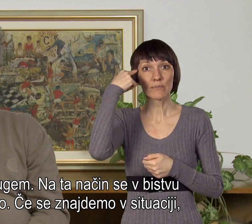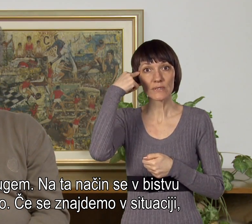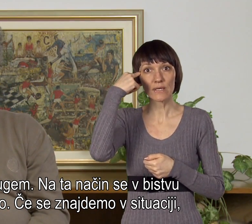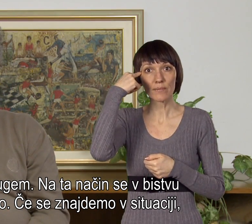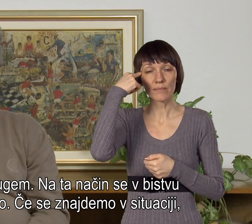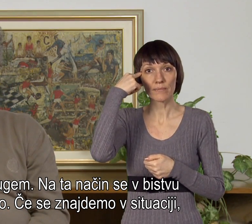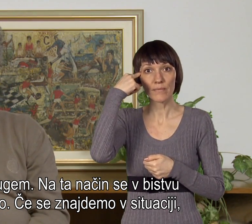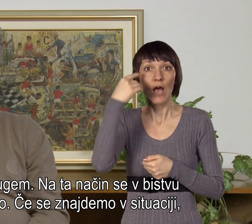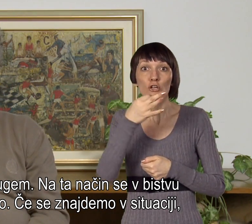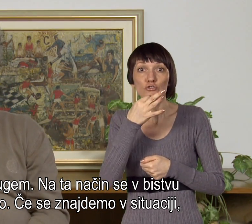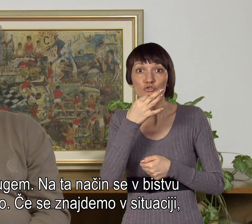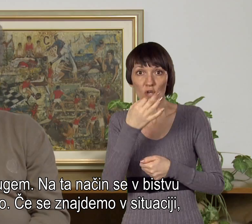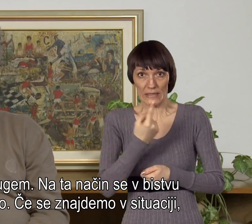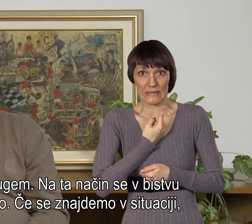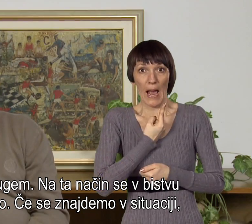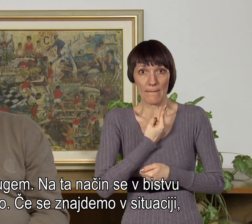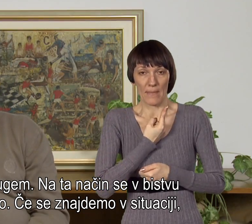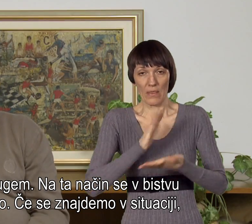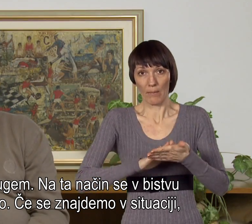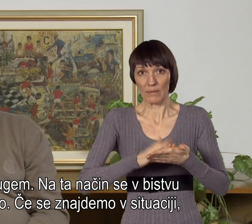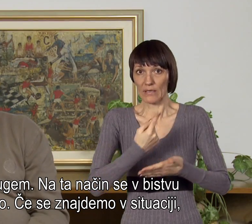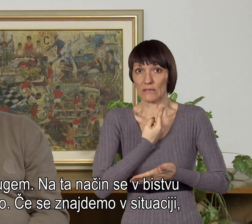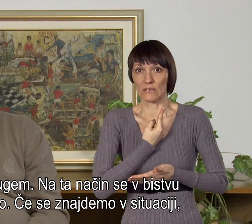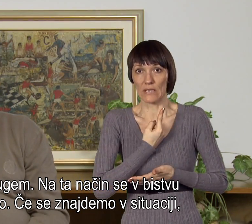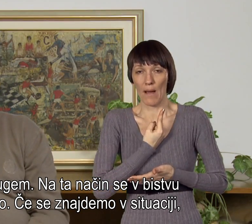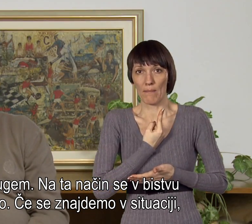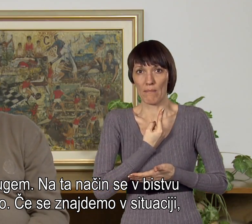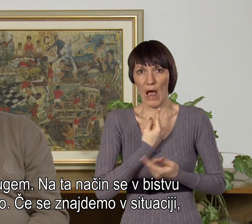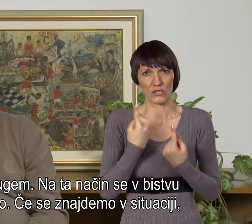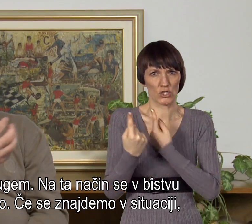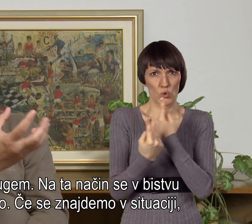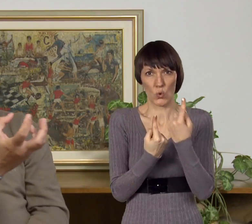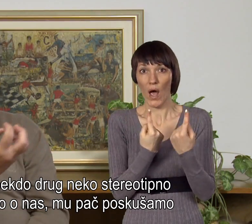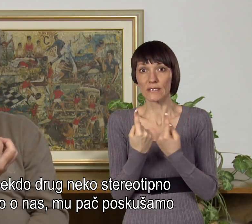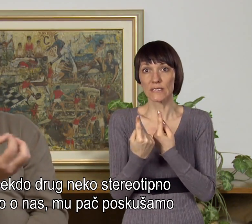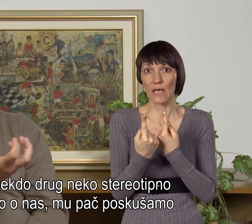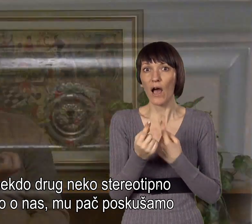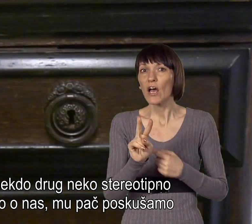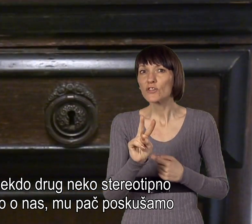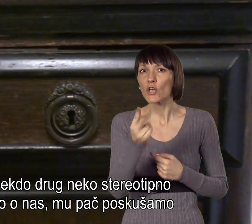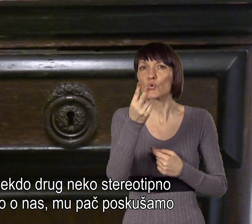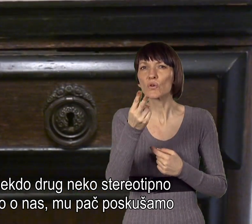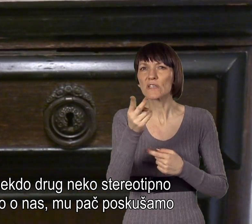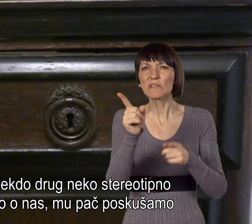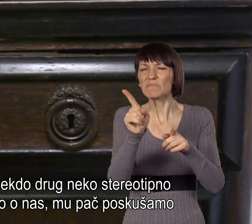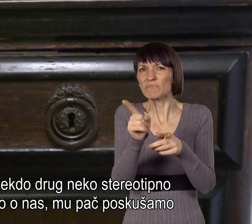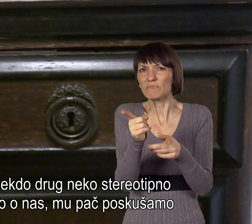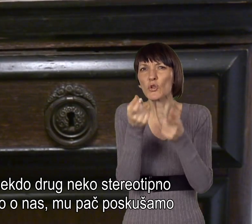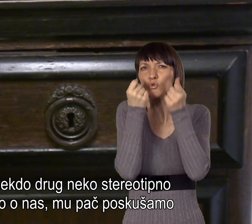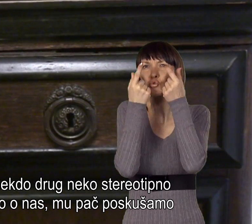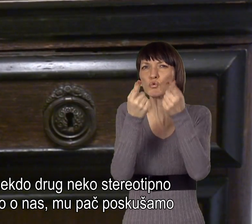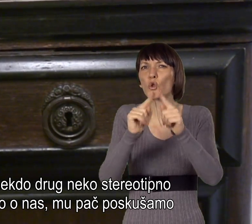mislim, da je, če se mi zdaj sami znajdemo v tej situaciji, da ima drug neko zelo